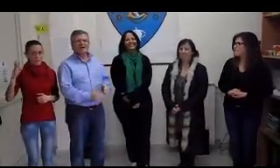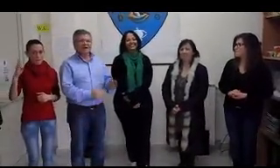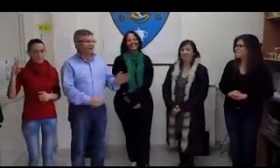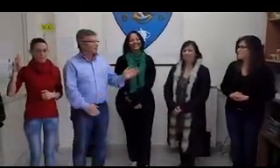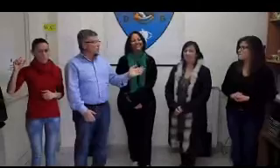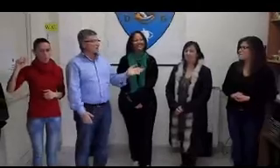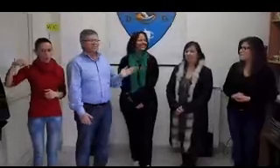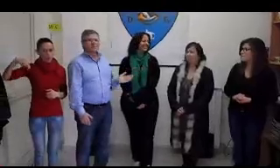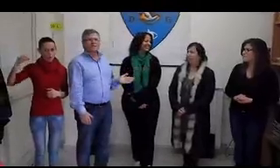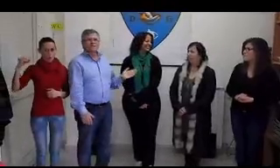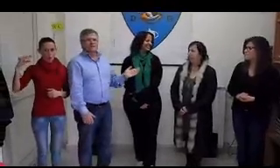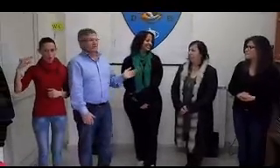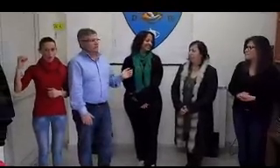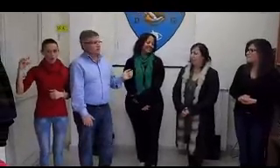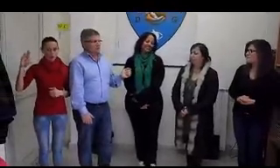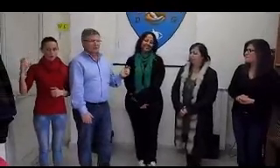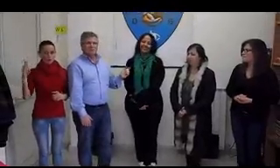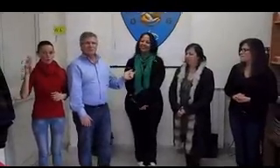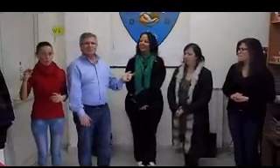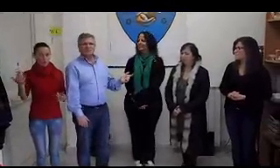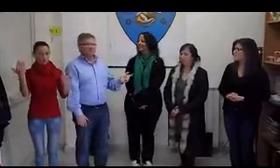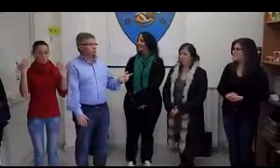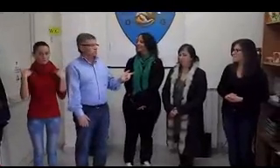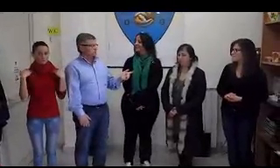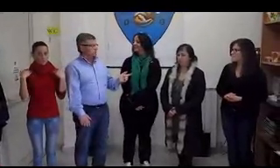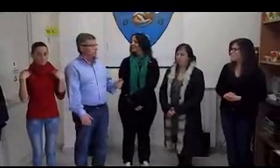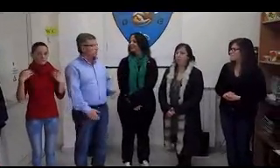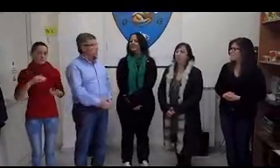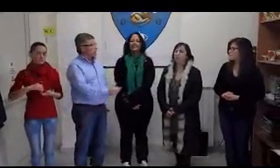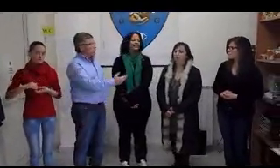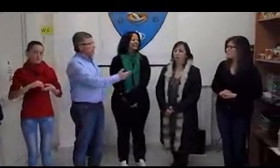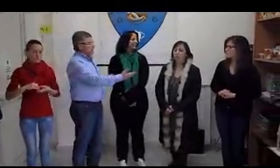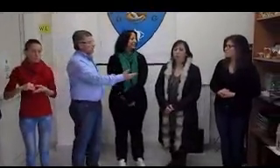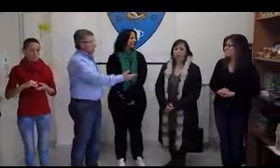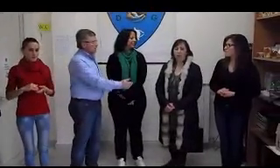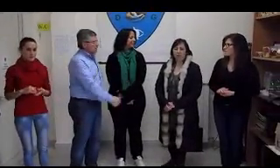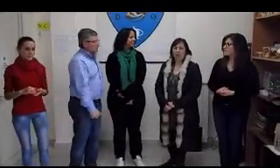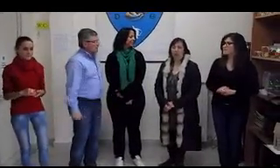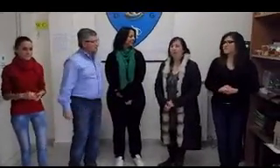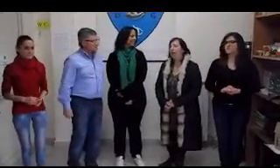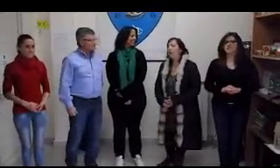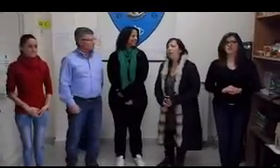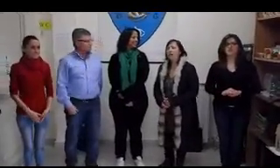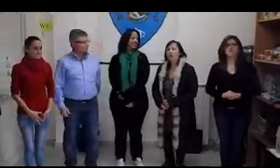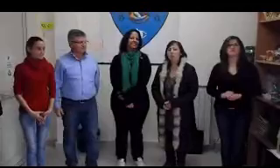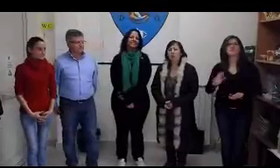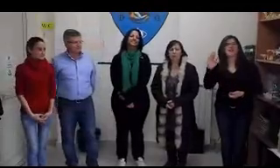Buonocore, due responsabili delle rispettive associazioni. Prego Anna.